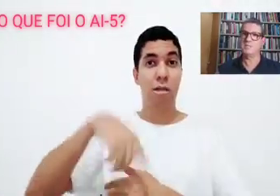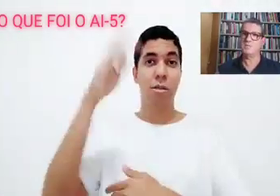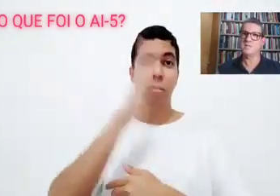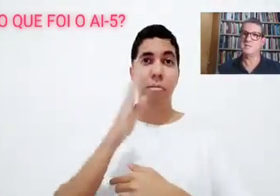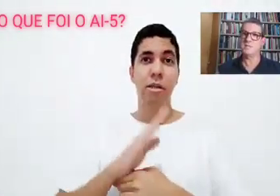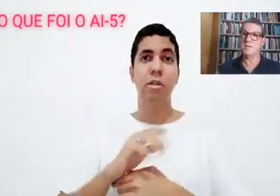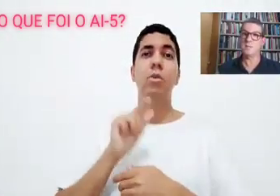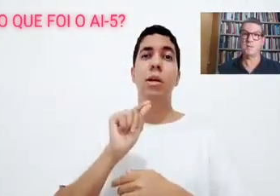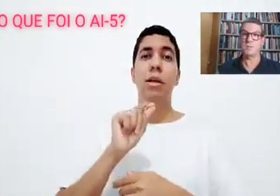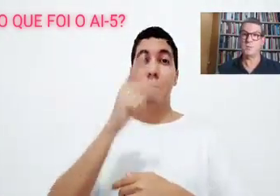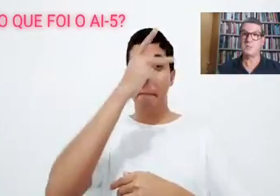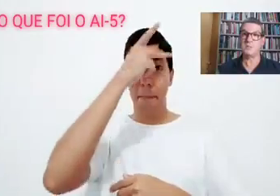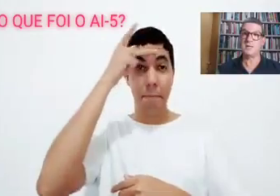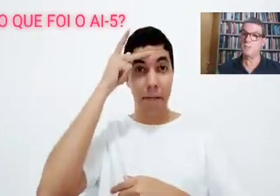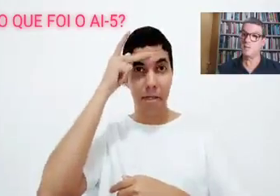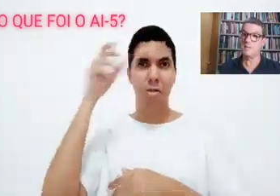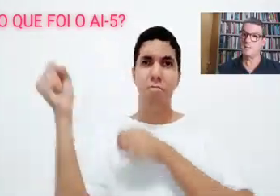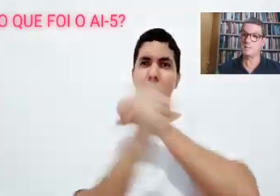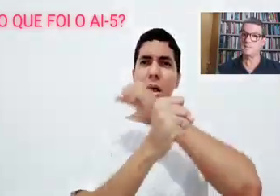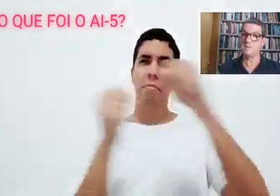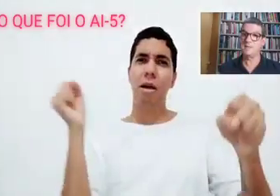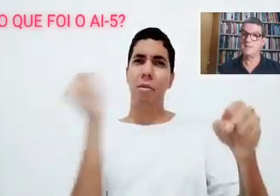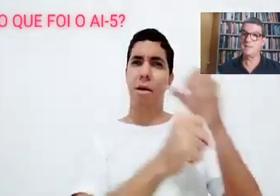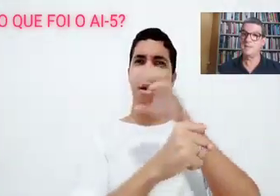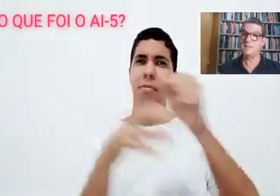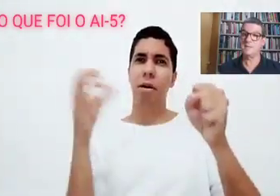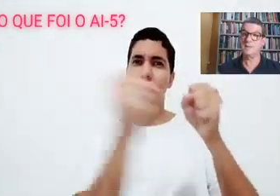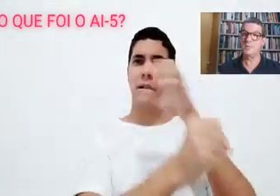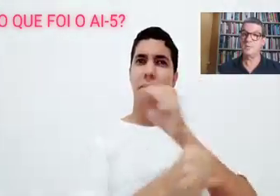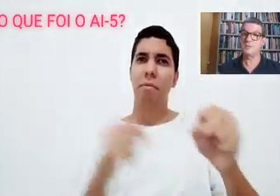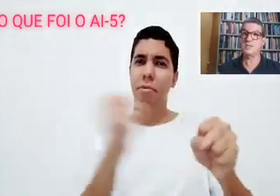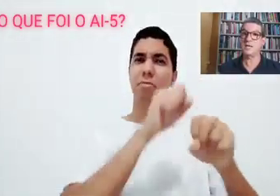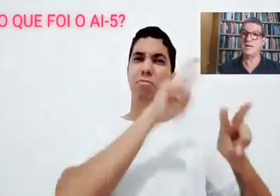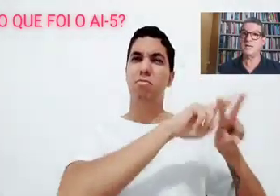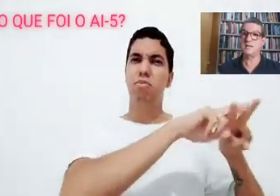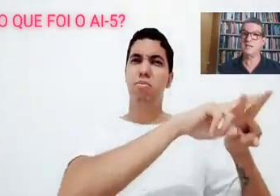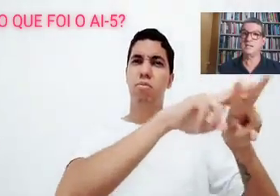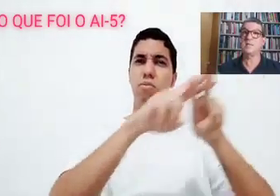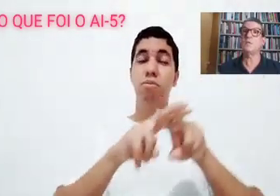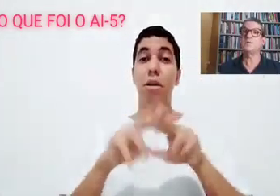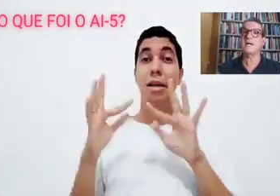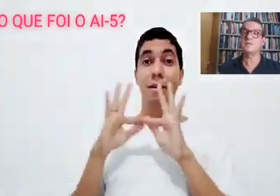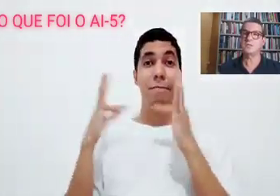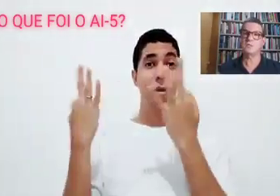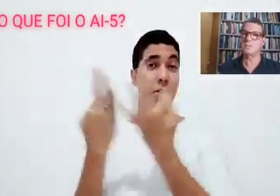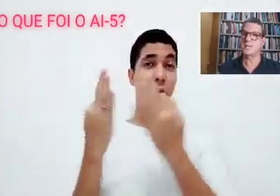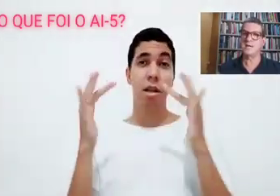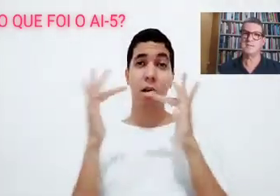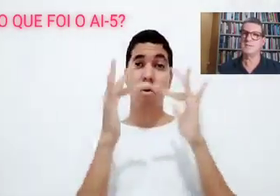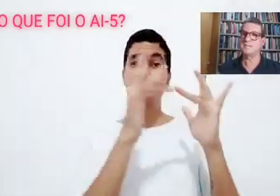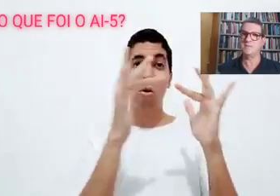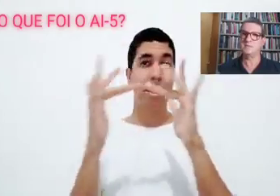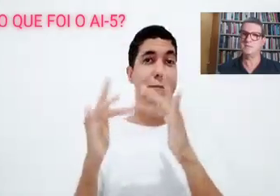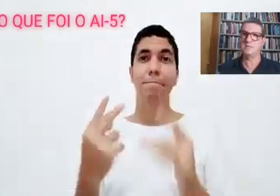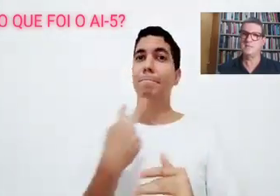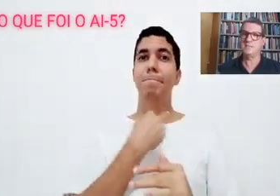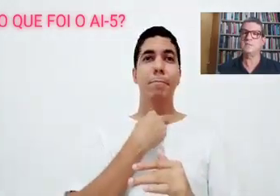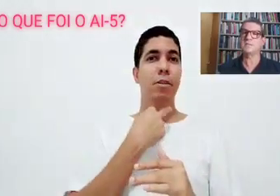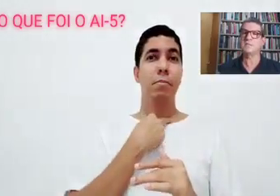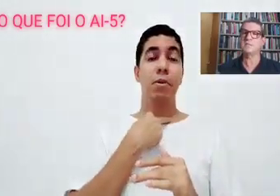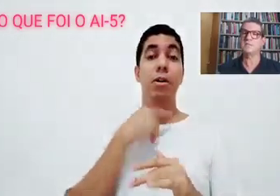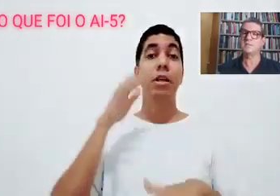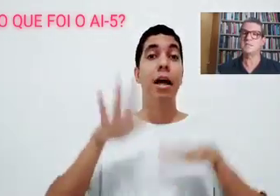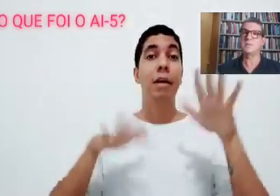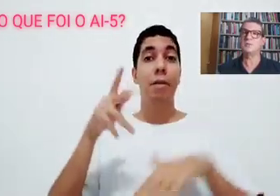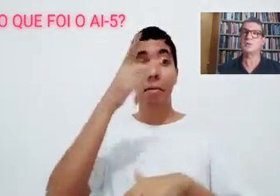do AI-5 fazia com que pessoas que eram presas e que não podiam sequer ter contato com seus familiares, que às vezes